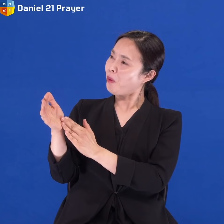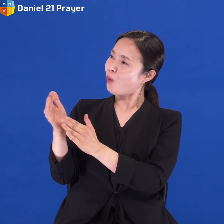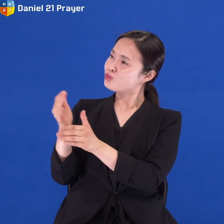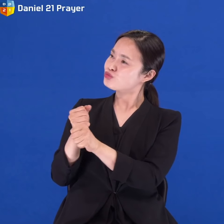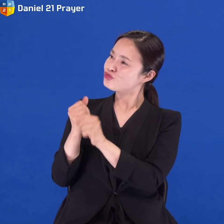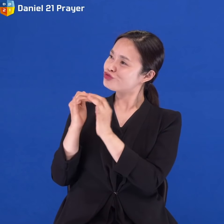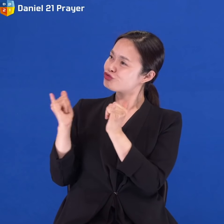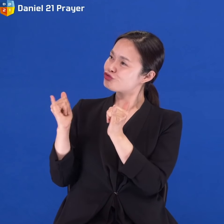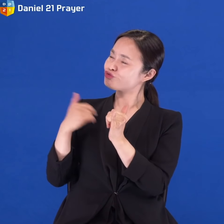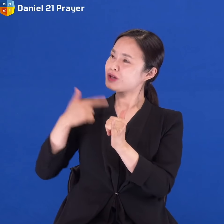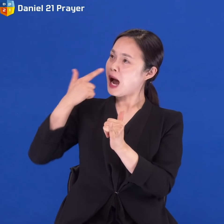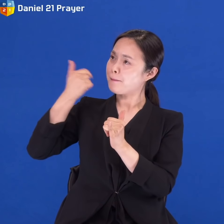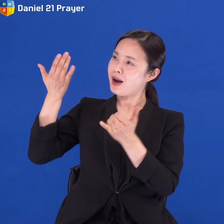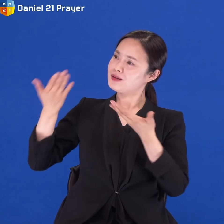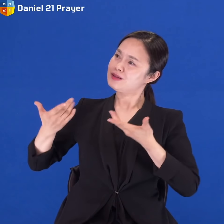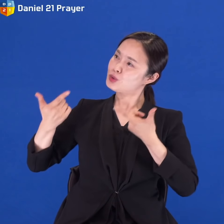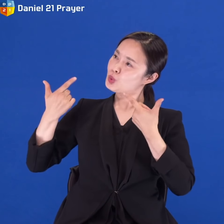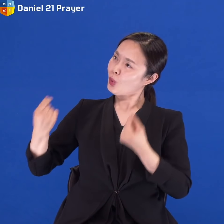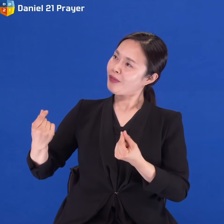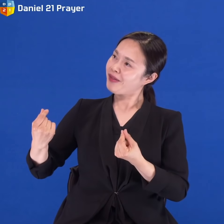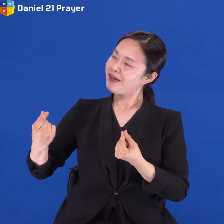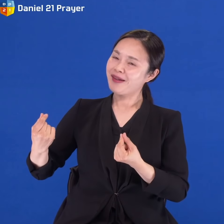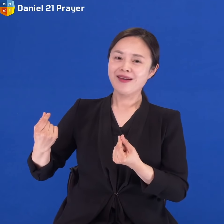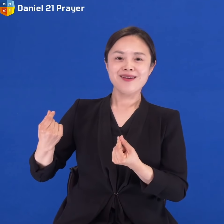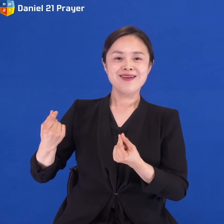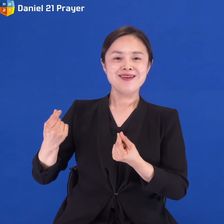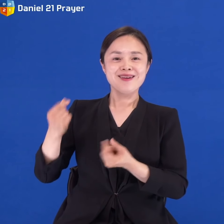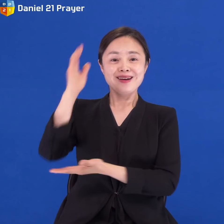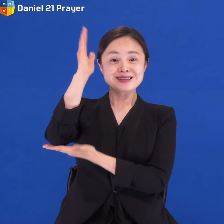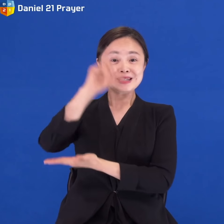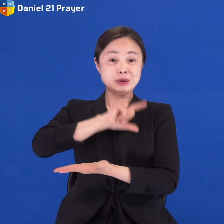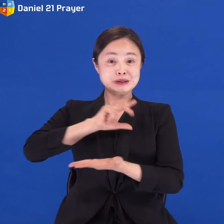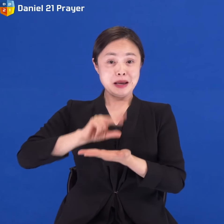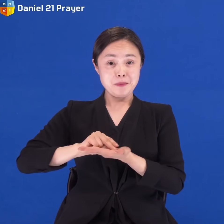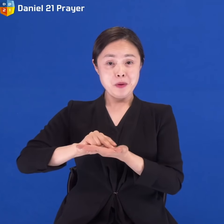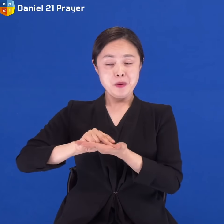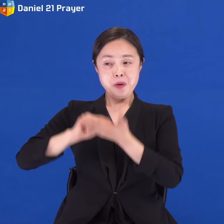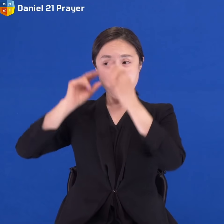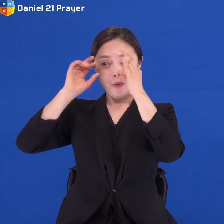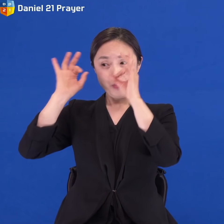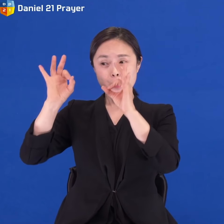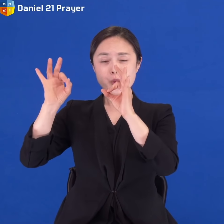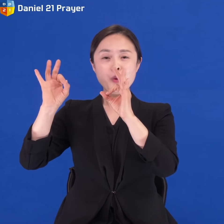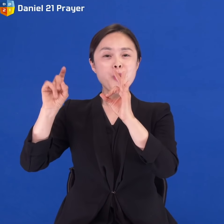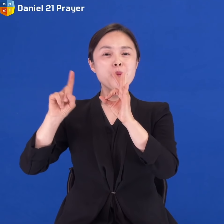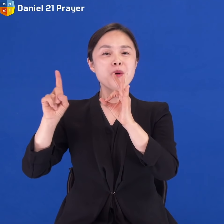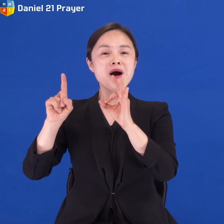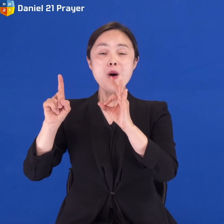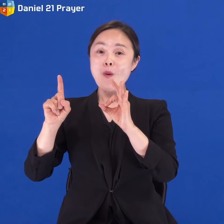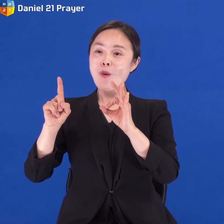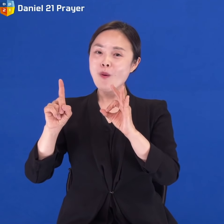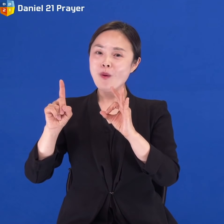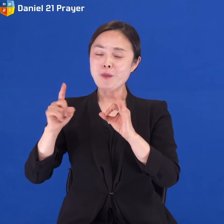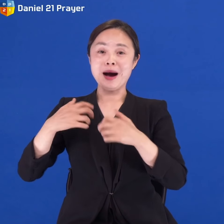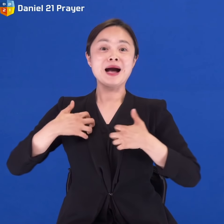중에 너를 사람 낚는 너희가 사람 낚는 어부가 되게 하리라. 기가 막히잖아요.